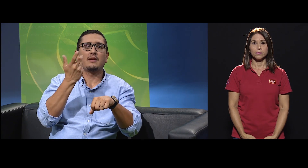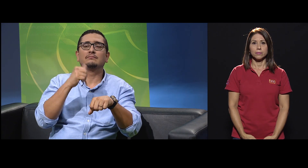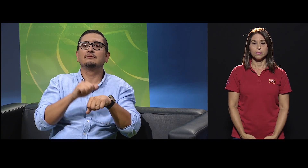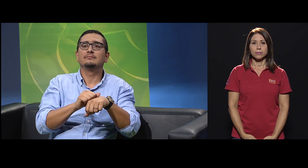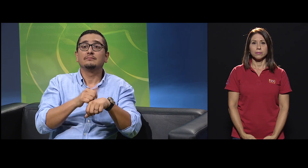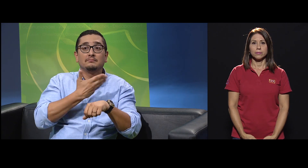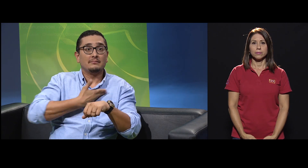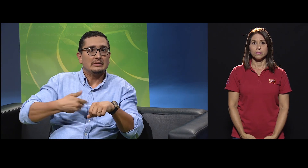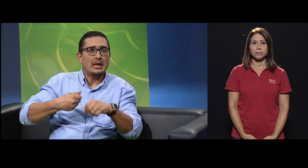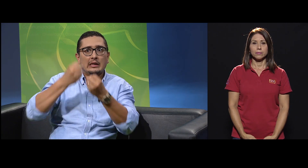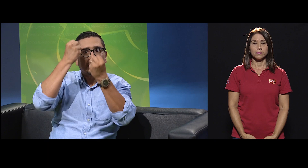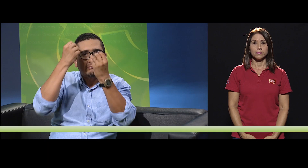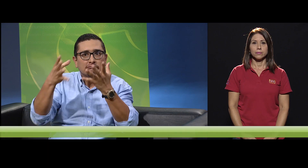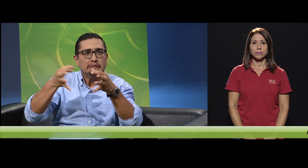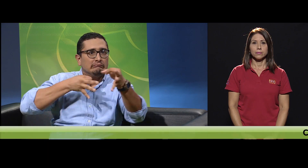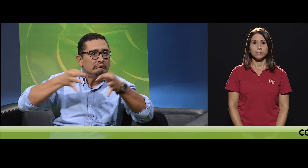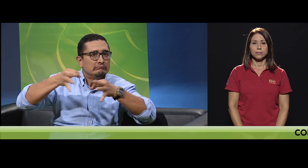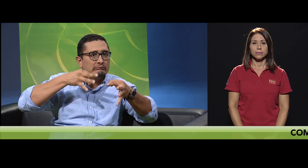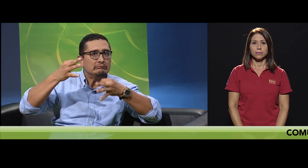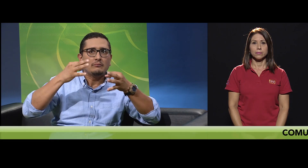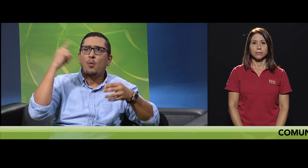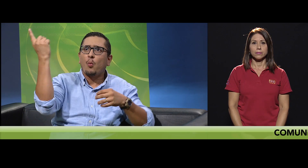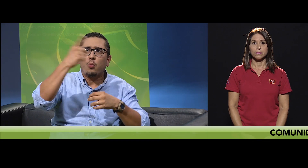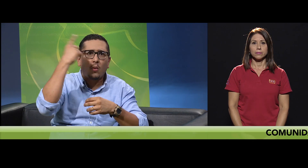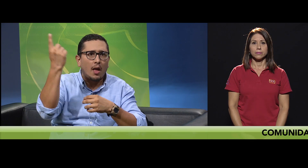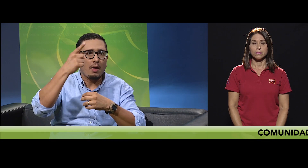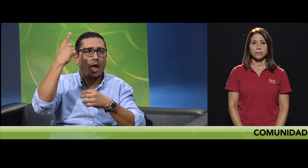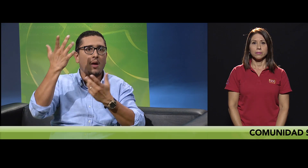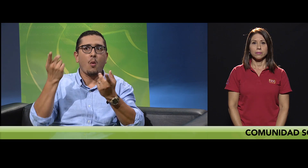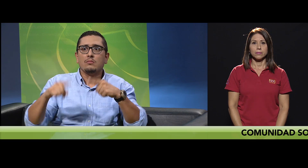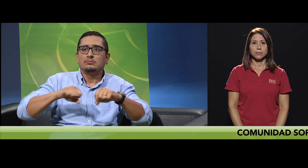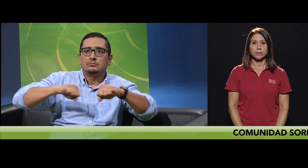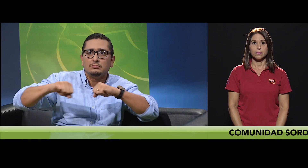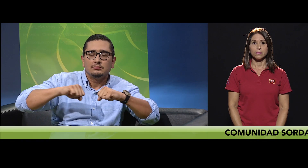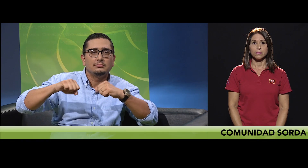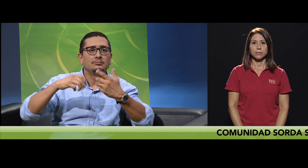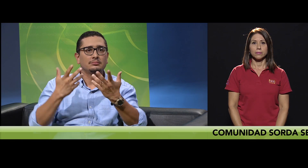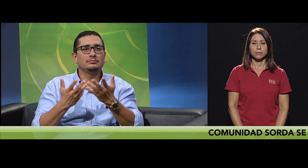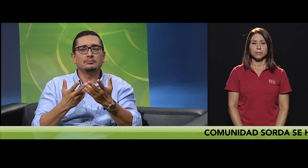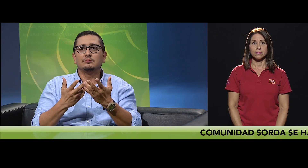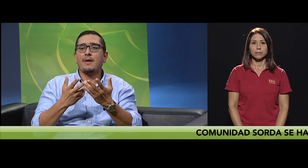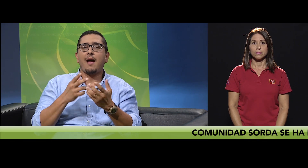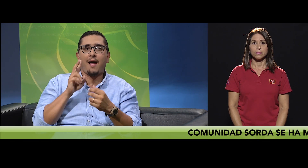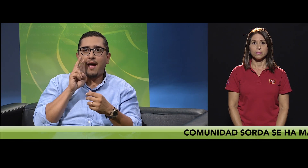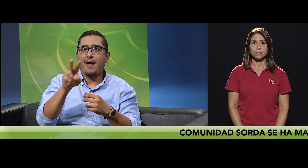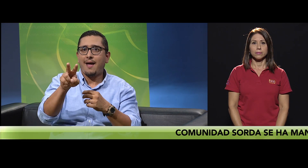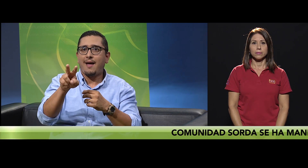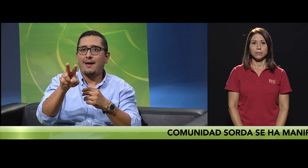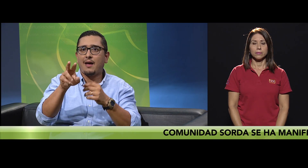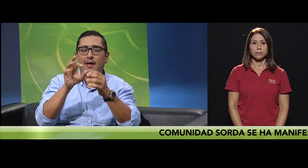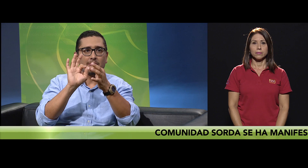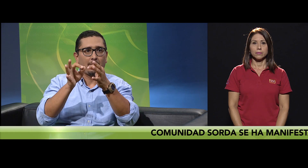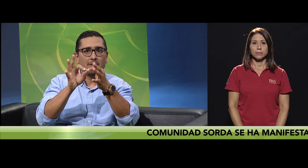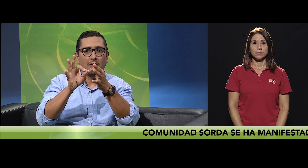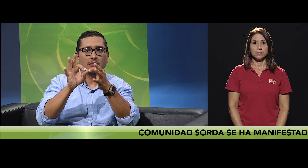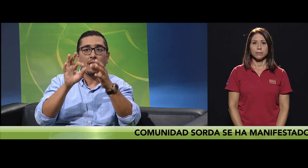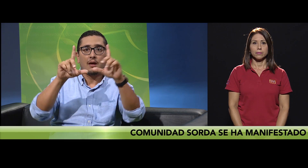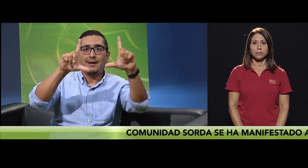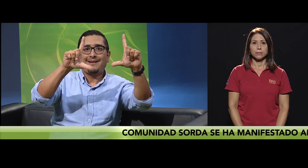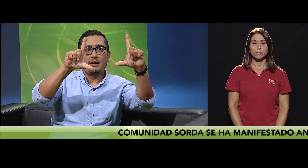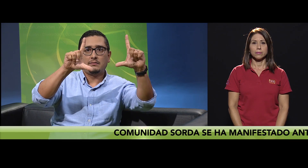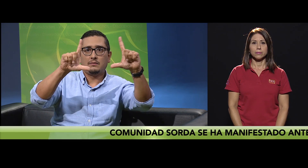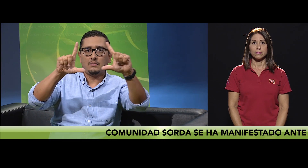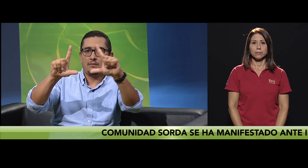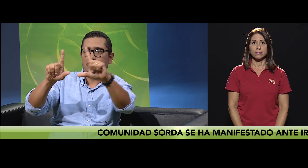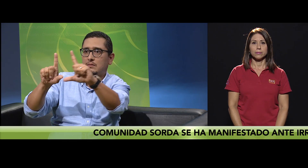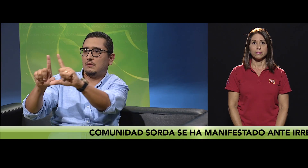cuando hay asuntos, decretos presidenciales, la comisión de emergencias, el paso de un huracán, alguna noticia